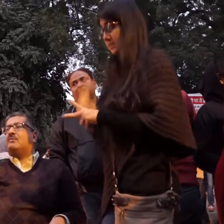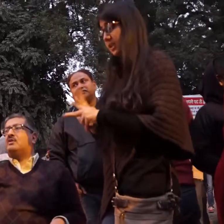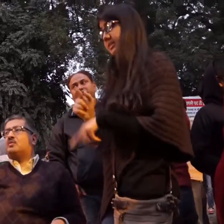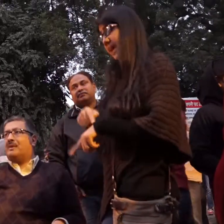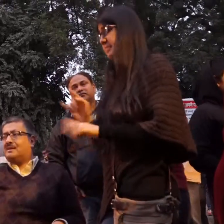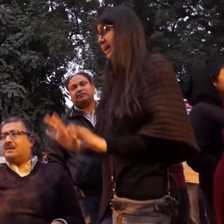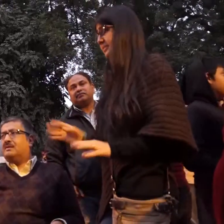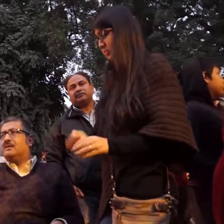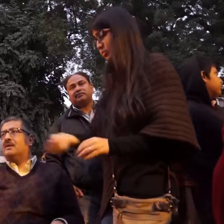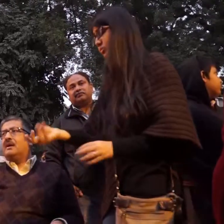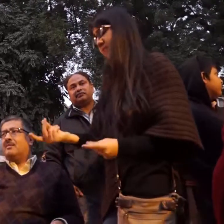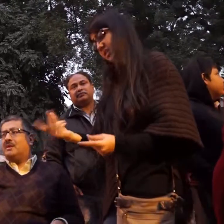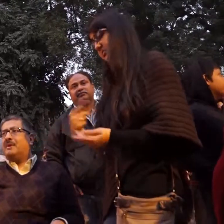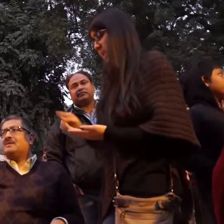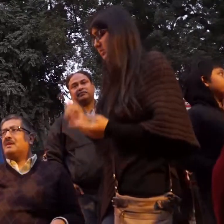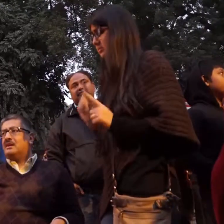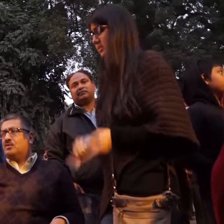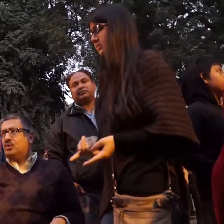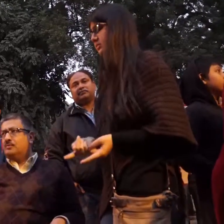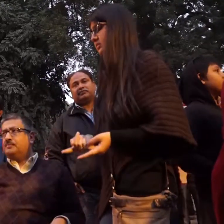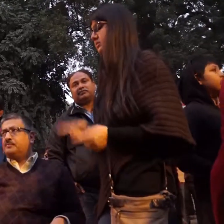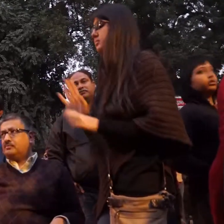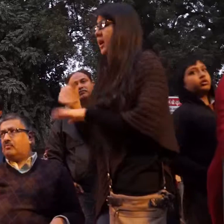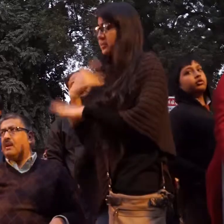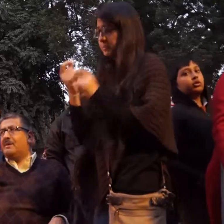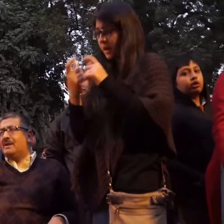नहीं हुई है। कैबिनेट इसको पास करें, कैबिनेट पास करके इसको